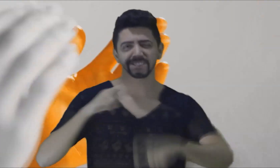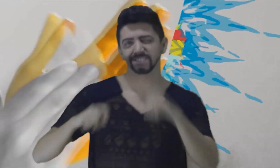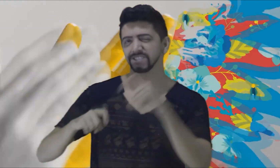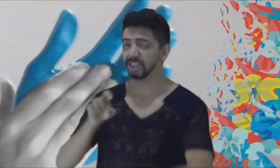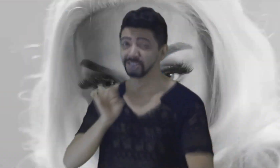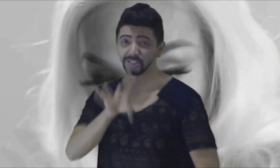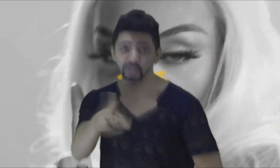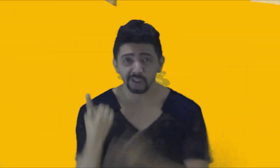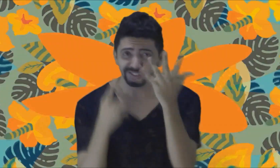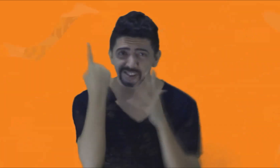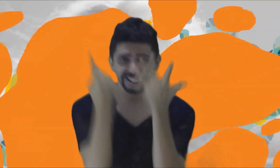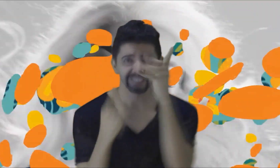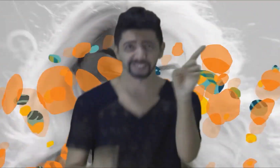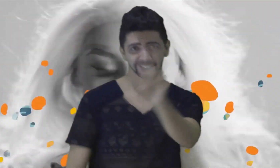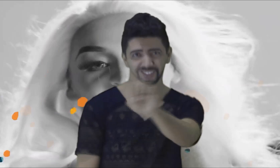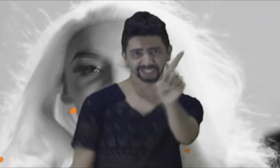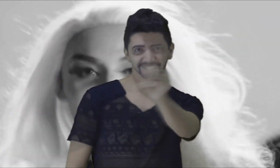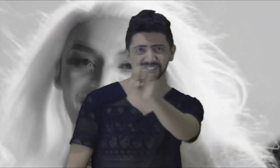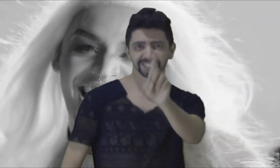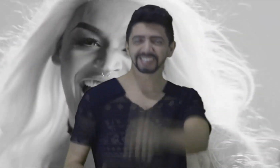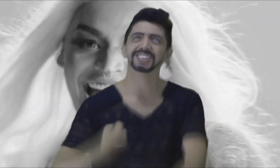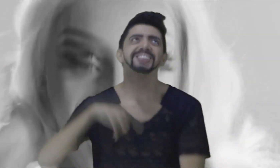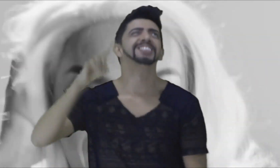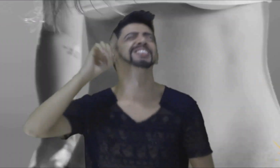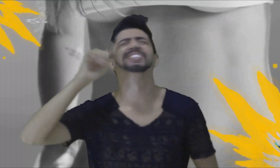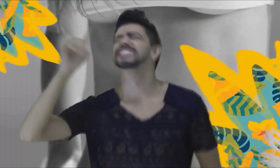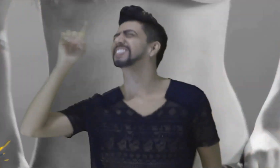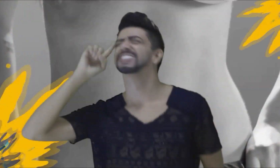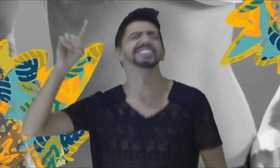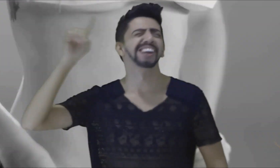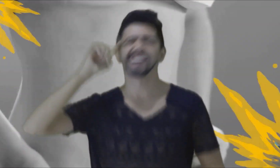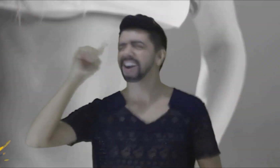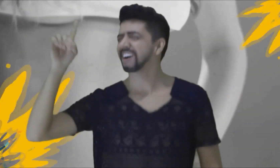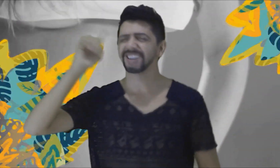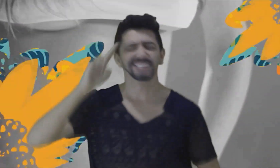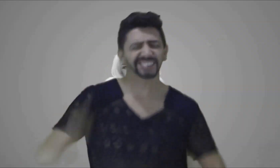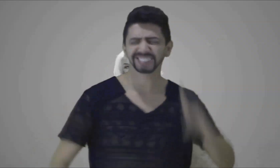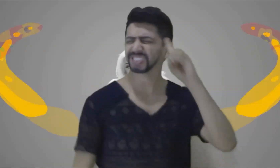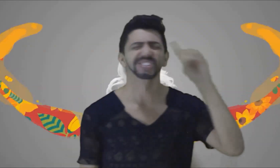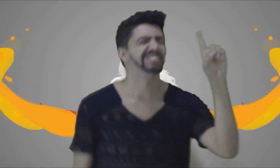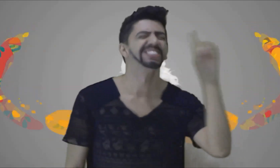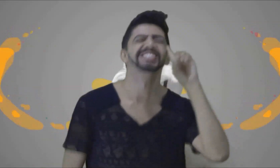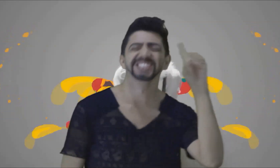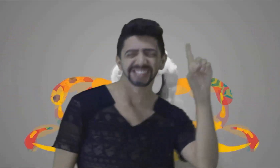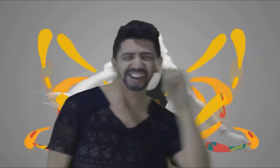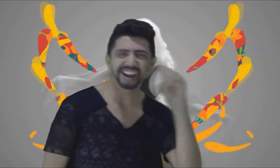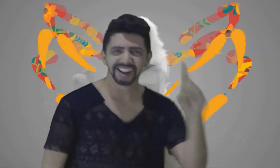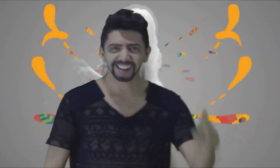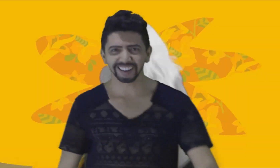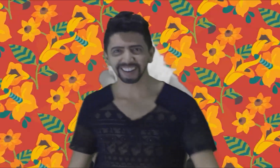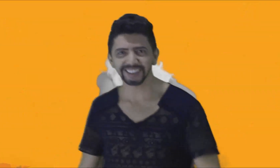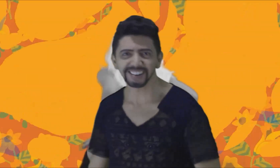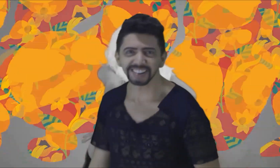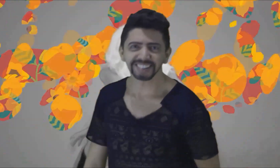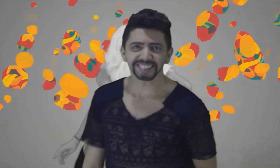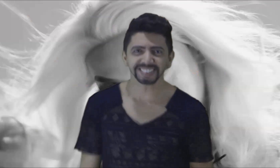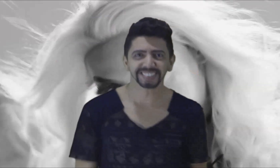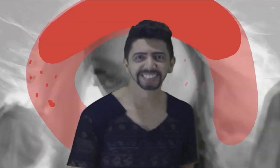não espero o carnaval chegar pra ser vadia. Sou todo dia, sou todo dia.